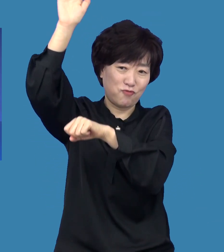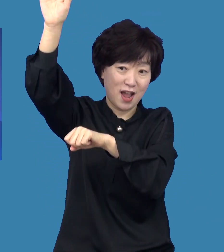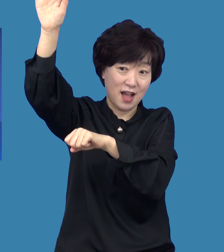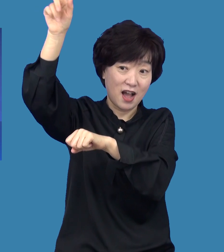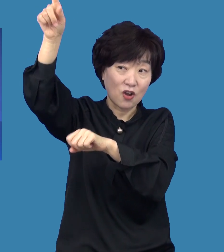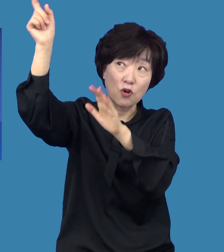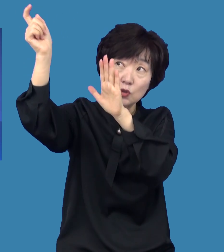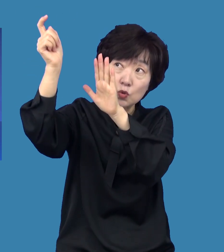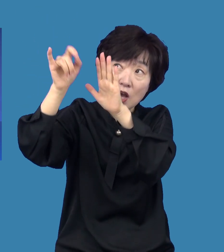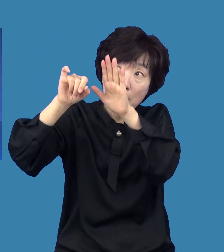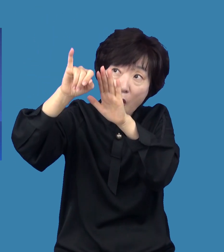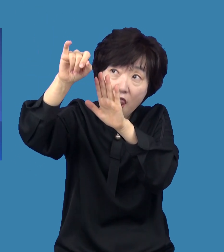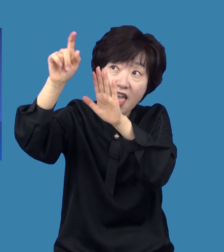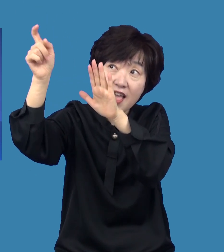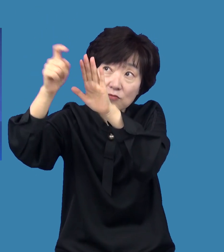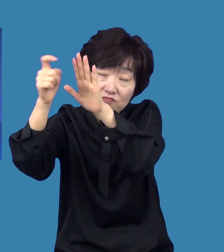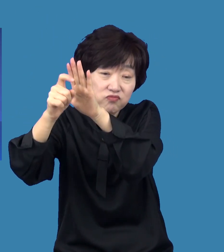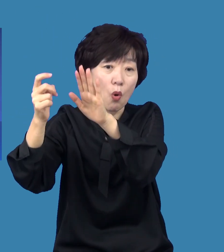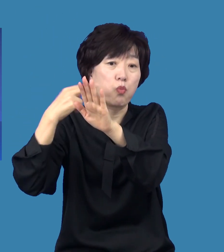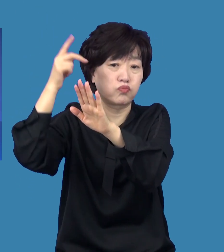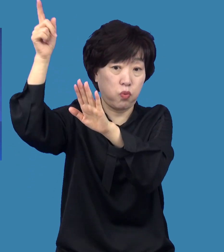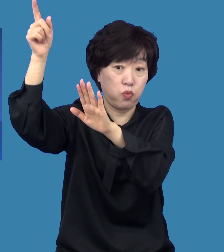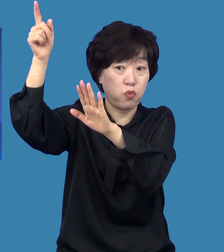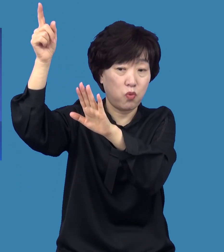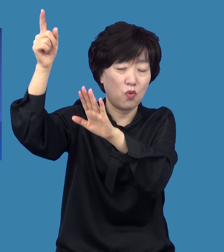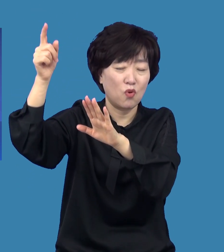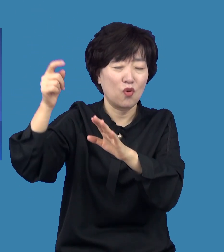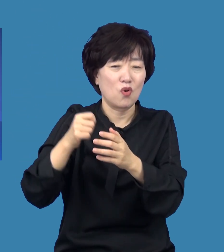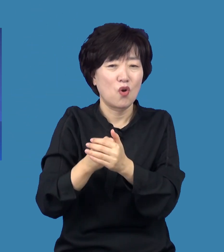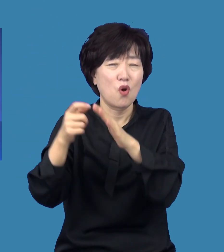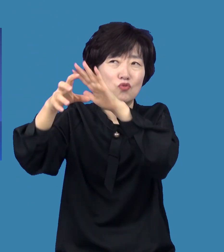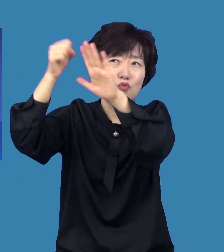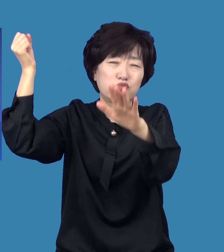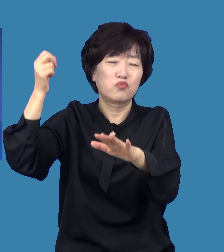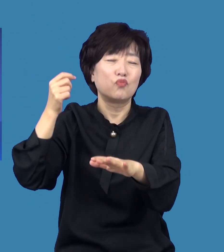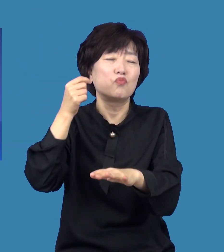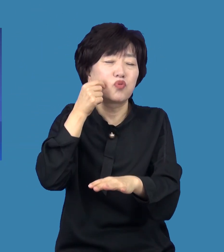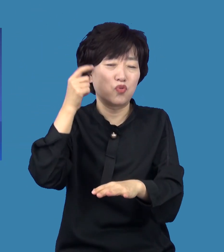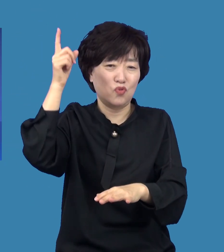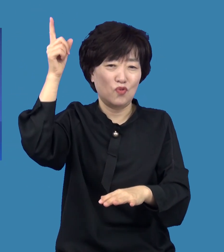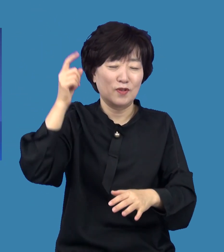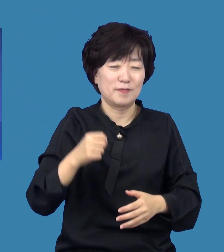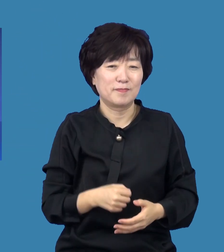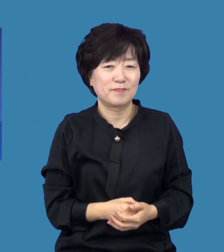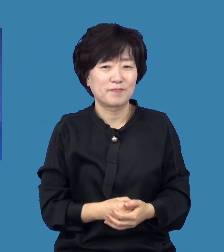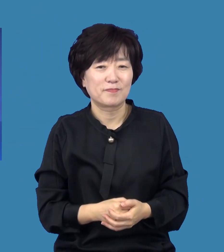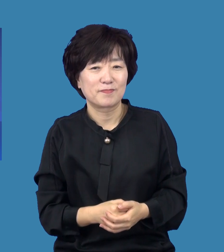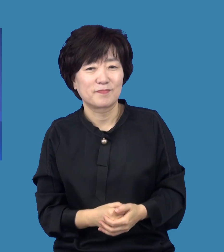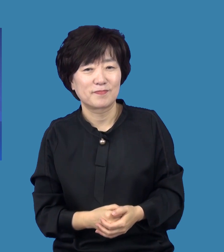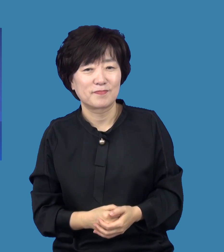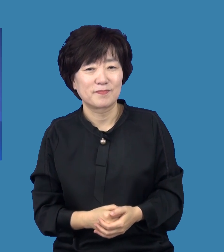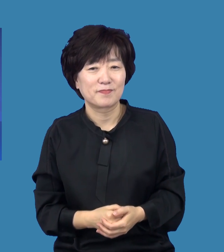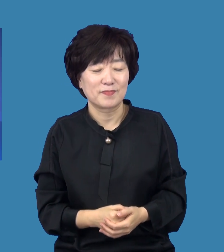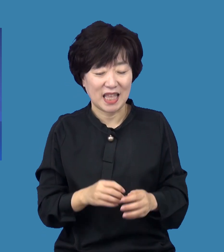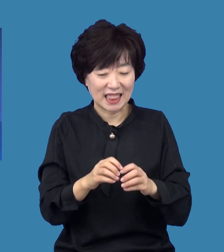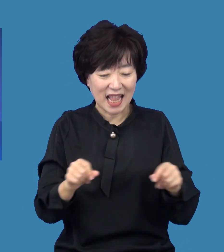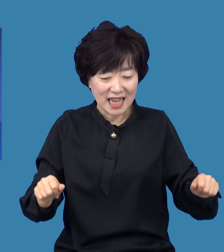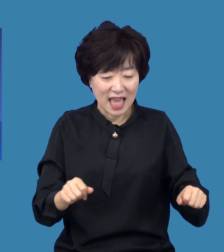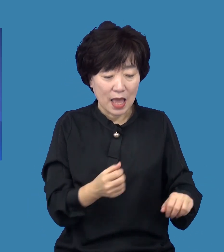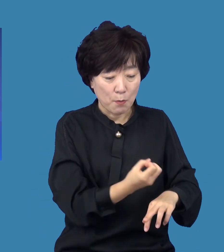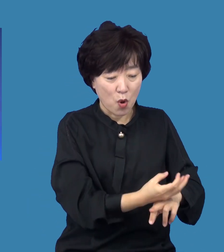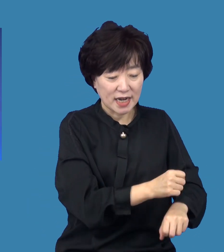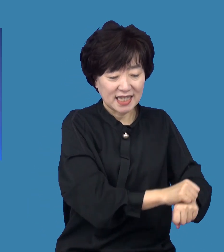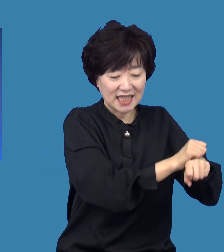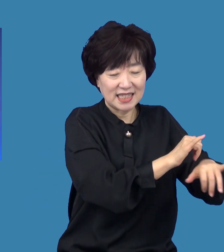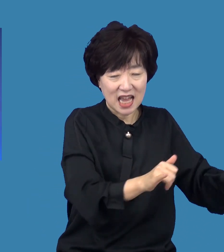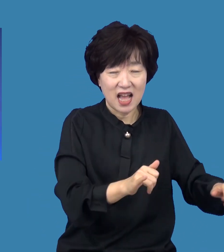해하지 못하며 도둑이 구멍을 뚫지도 못하고 도둑질도 못하느니라. 땅에 보화를 쌓는 자가 있고 하늘에 보화를 쌓는 자가